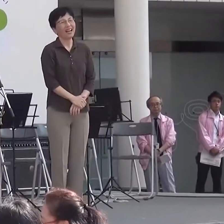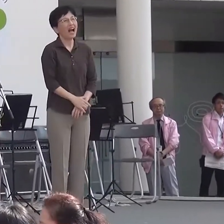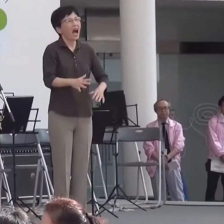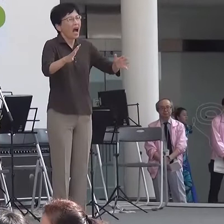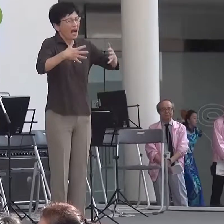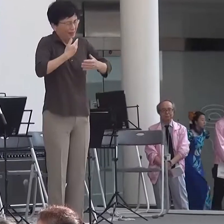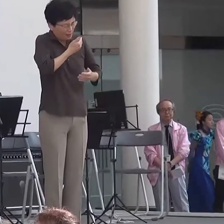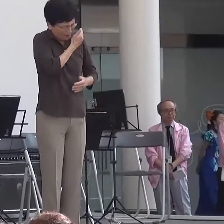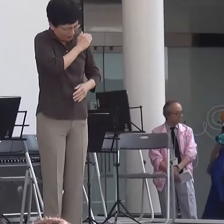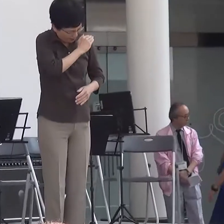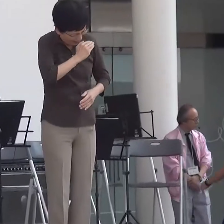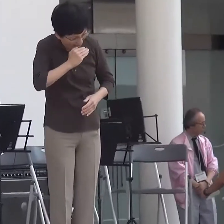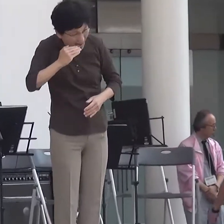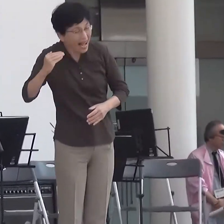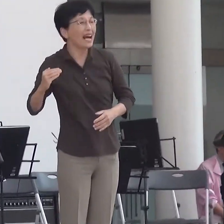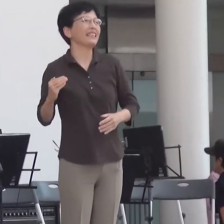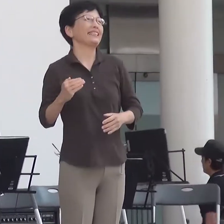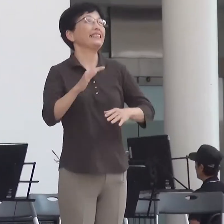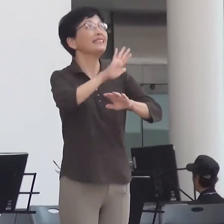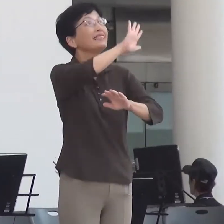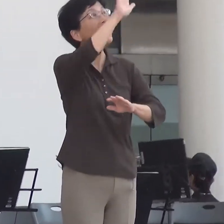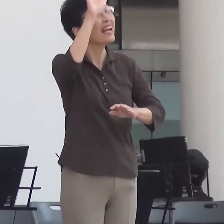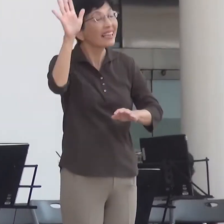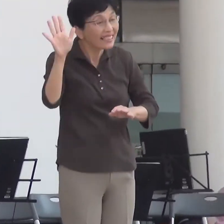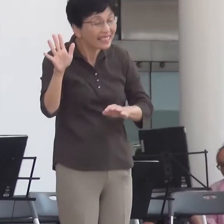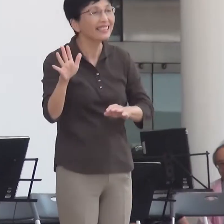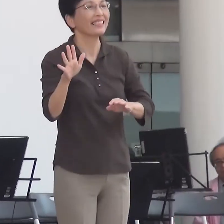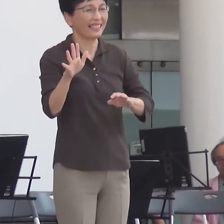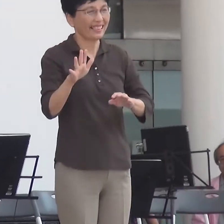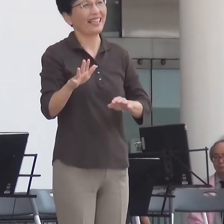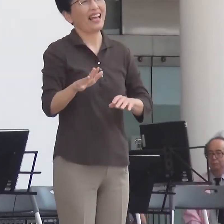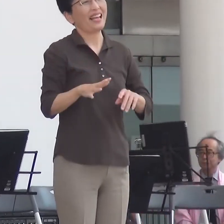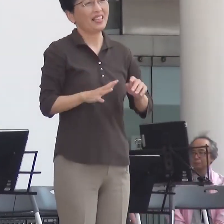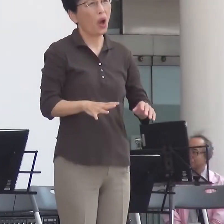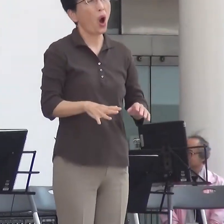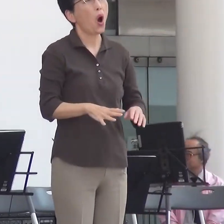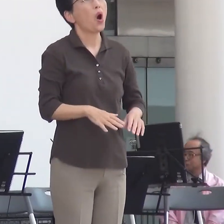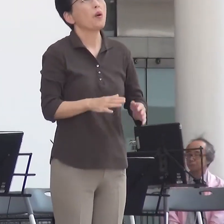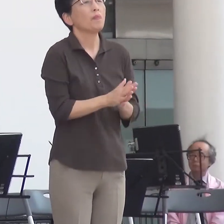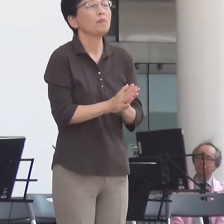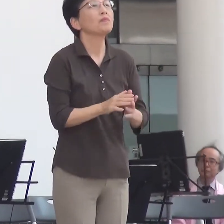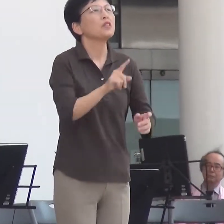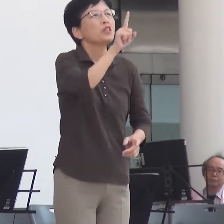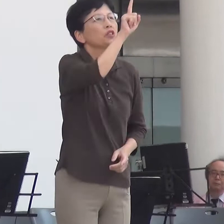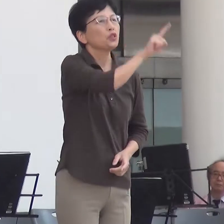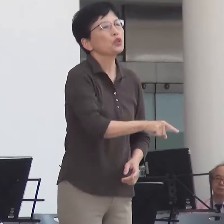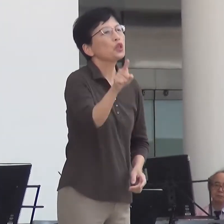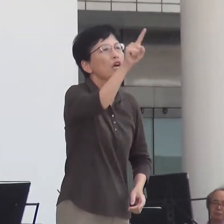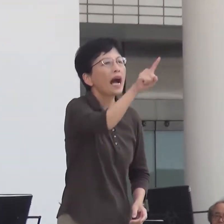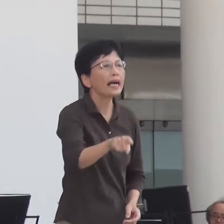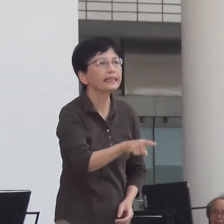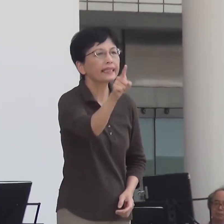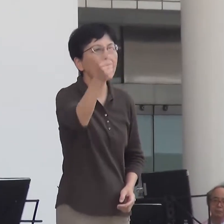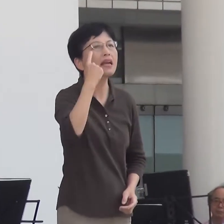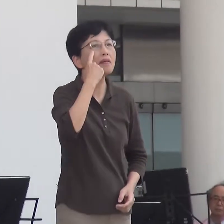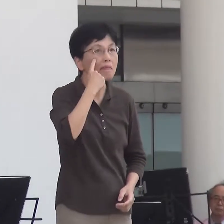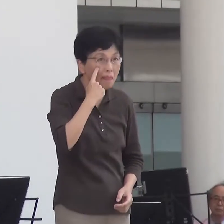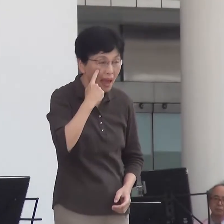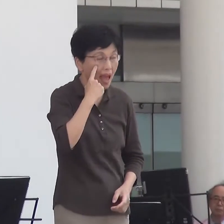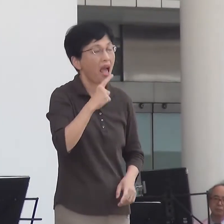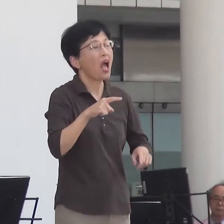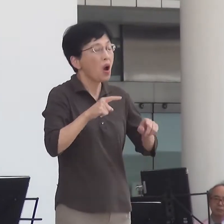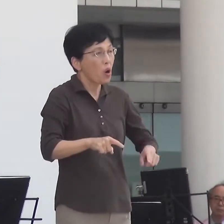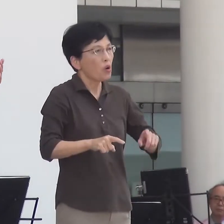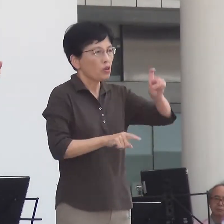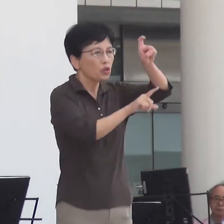秋の素晴らしい、天気の下でハートフルフェスタ、今年が18回目となります。で、この